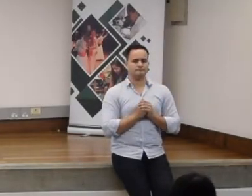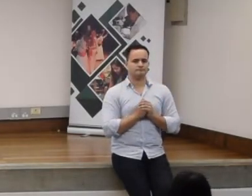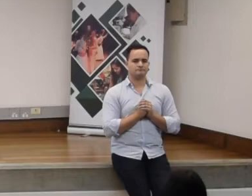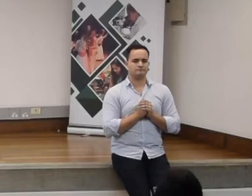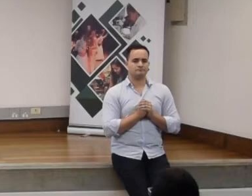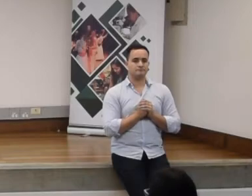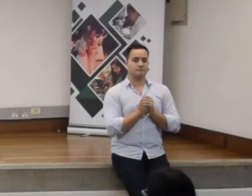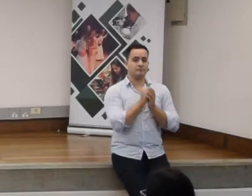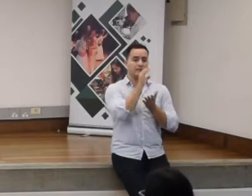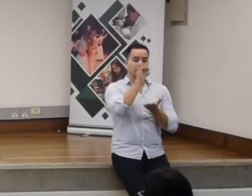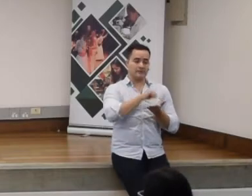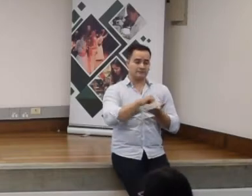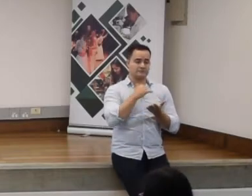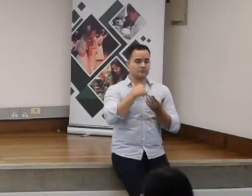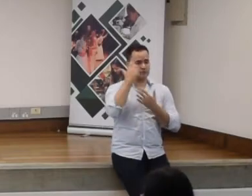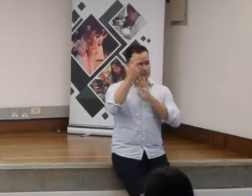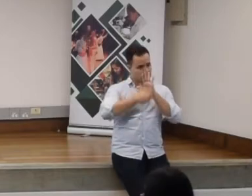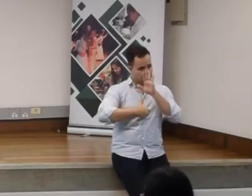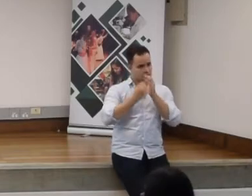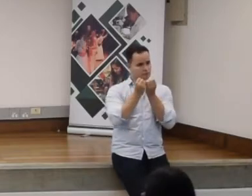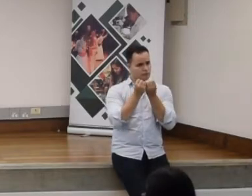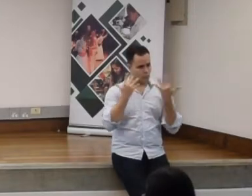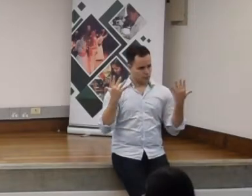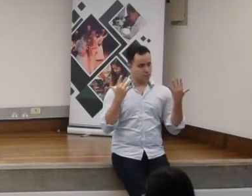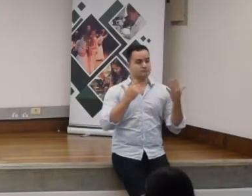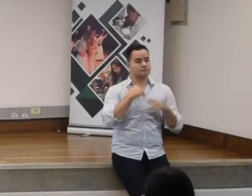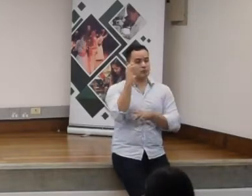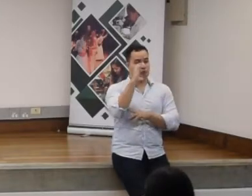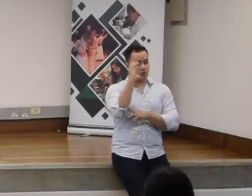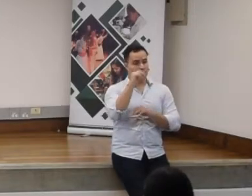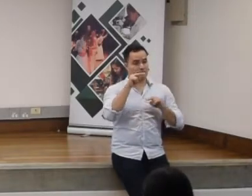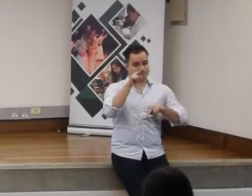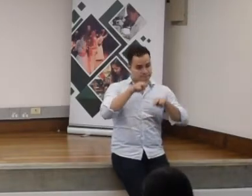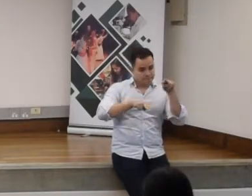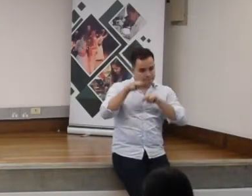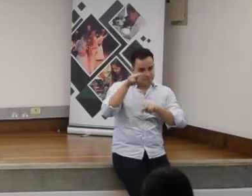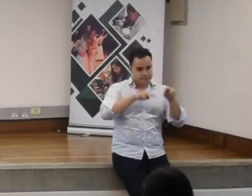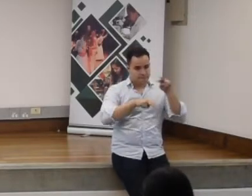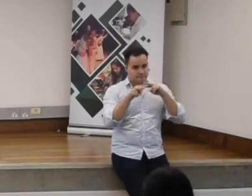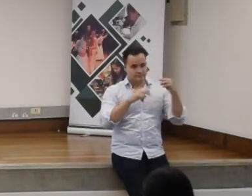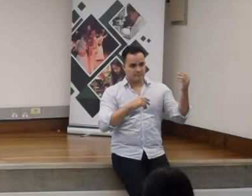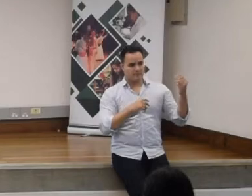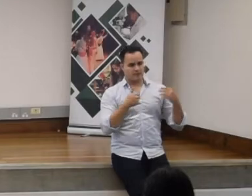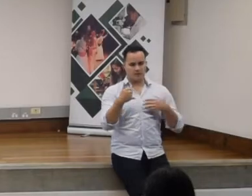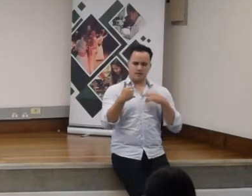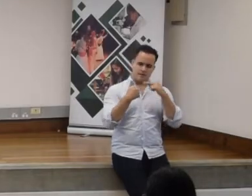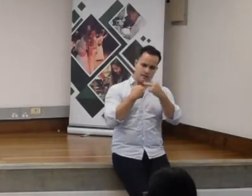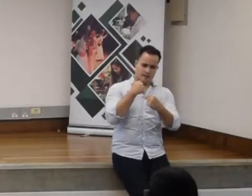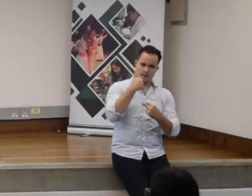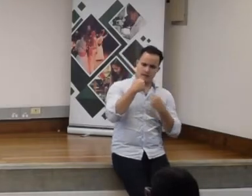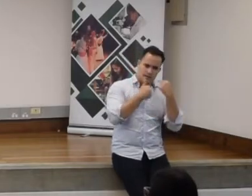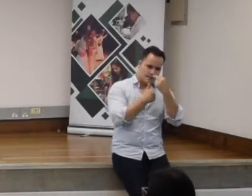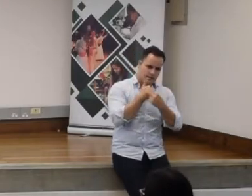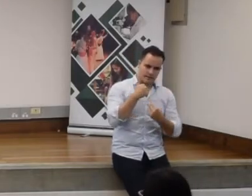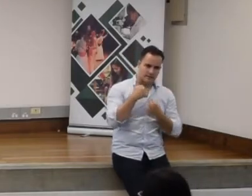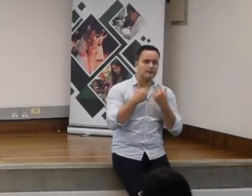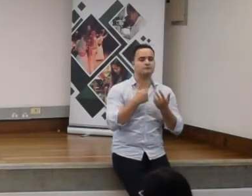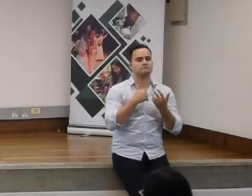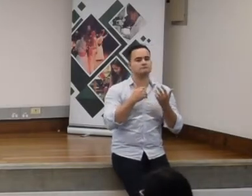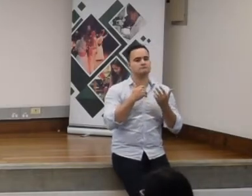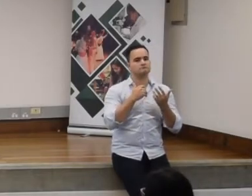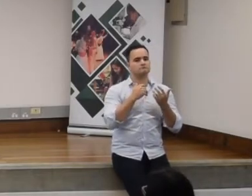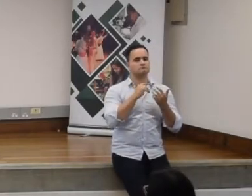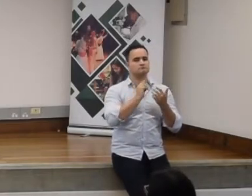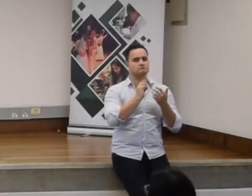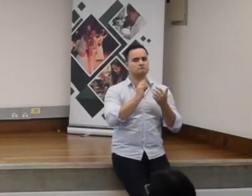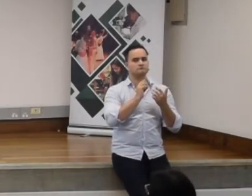Es así como realizan varios diagnósticos y el caso de Colombia, ¿sí?, considera tanto factores del orden